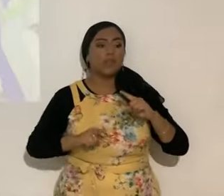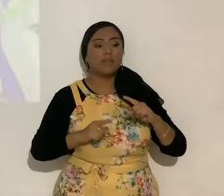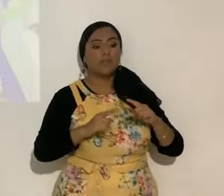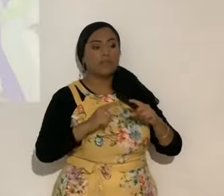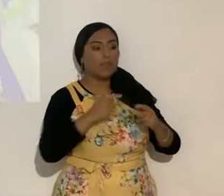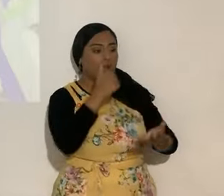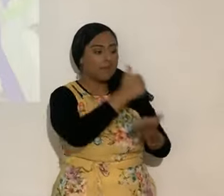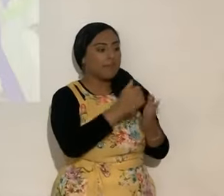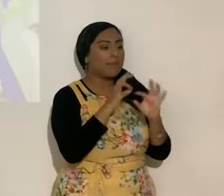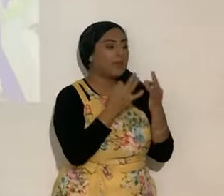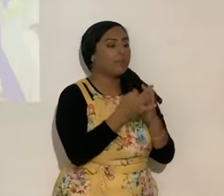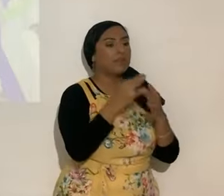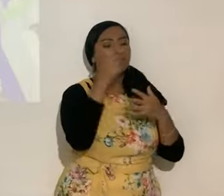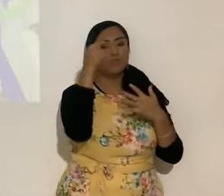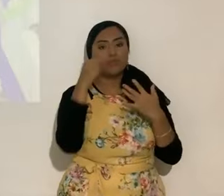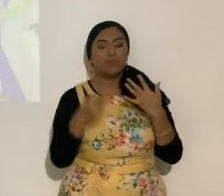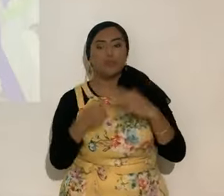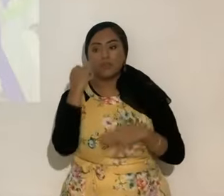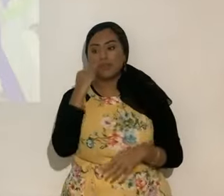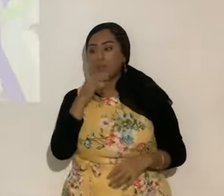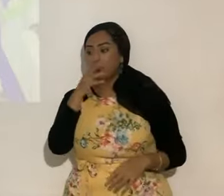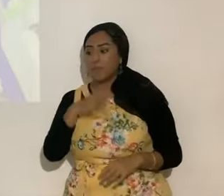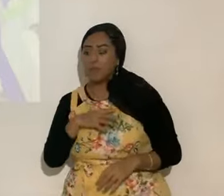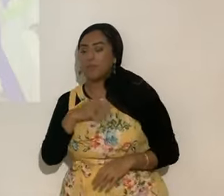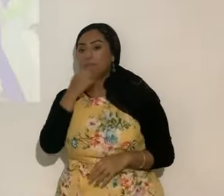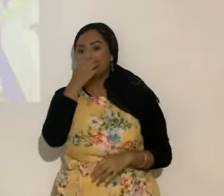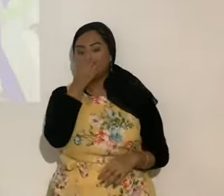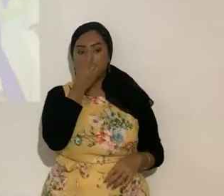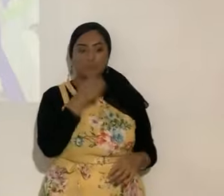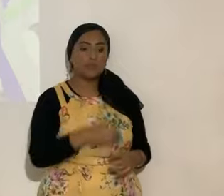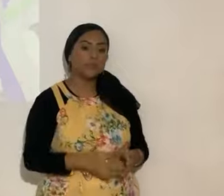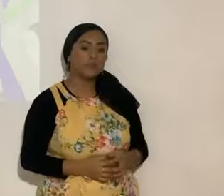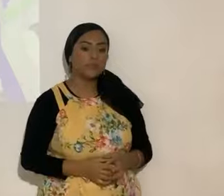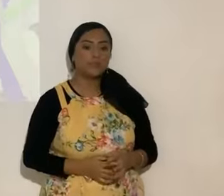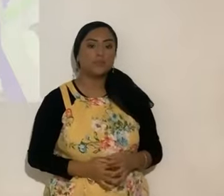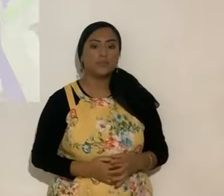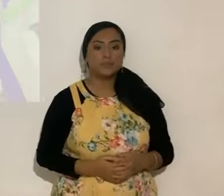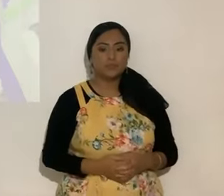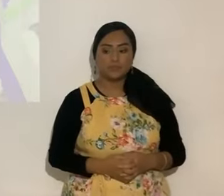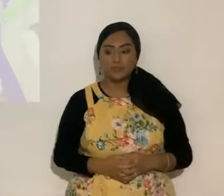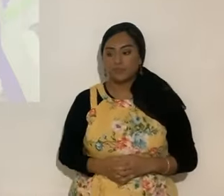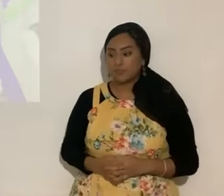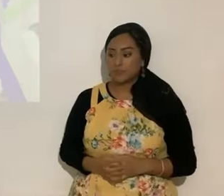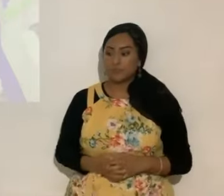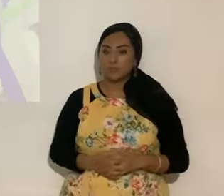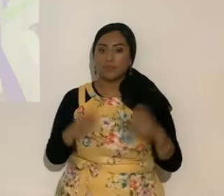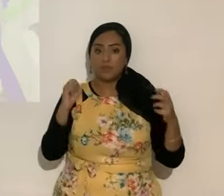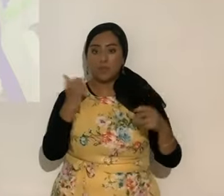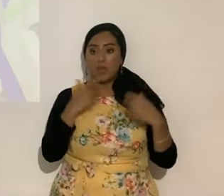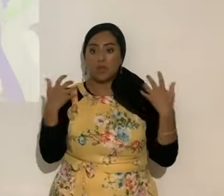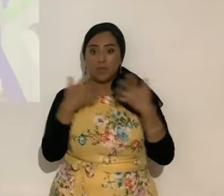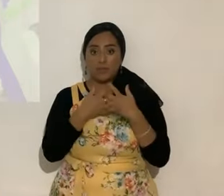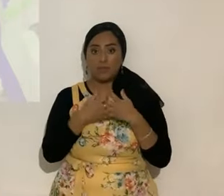comer a su familia, etc., etc., si es una mujercita. Entonces, el sufrimiento y la enfermedad que van unidos,